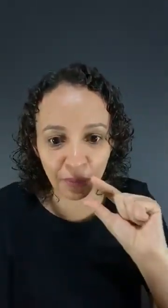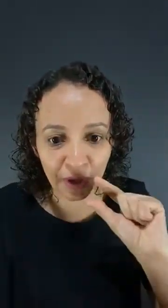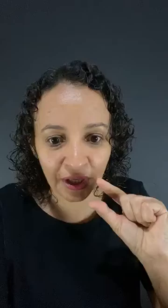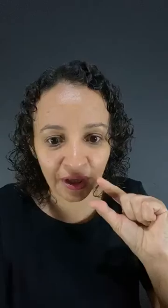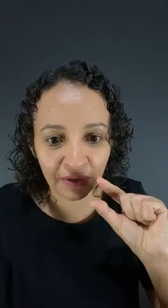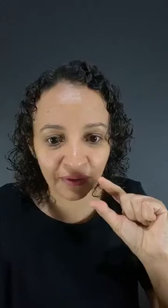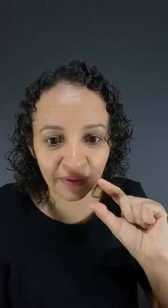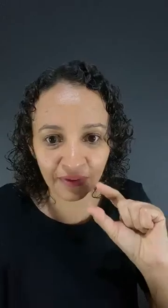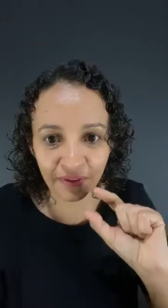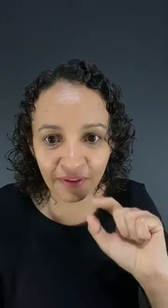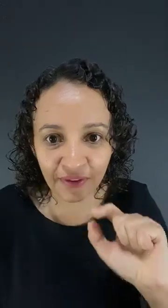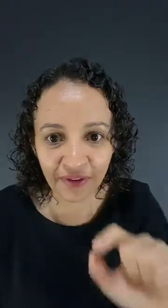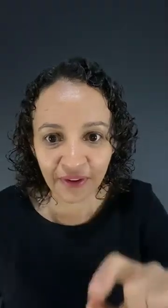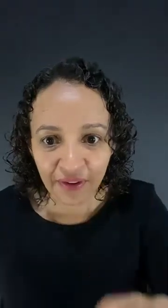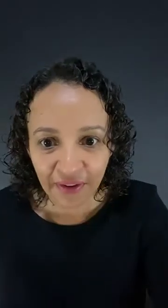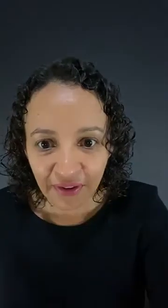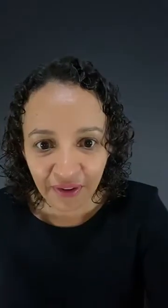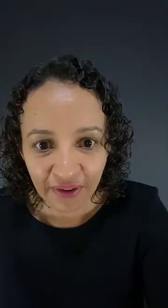só mais um pouquinho.